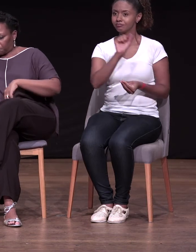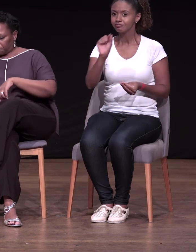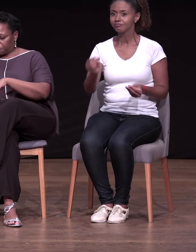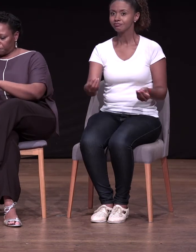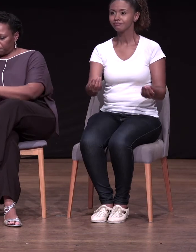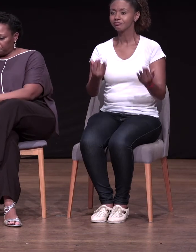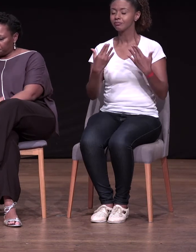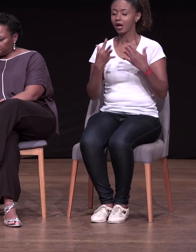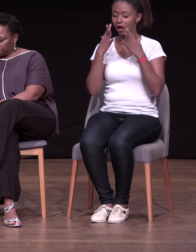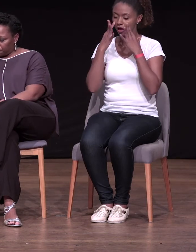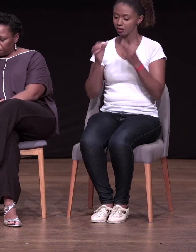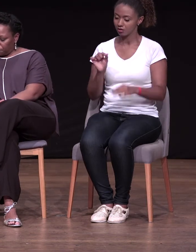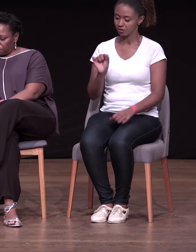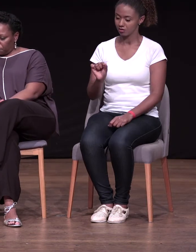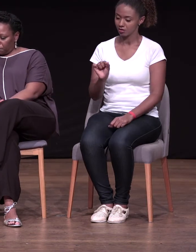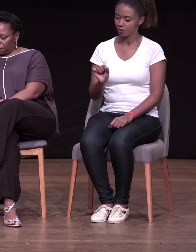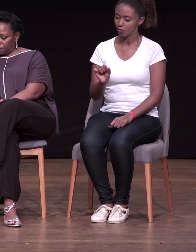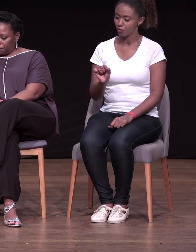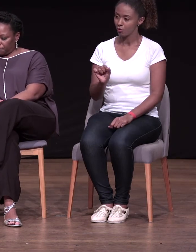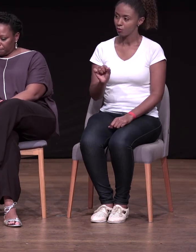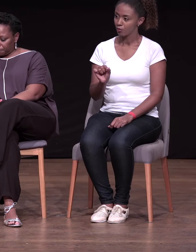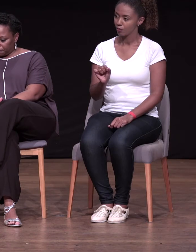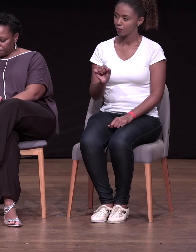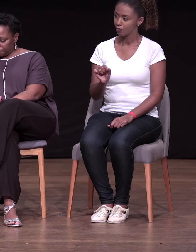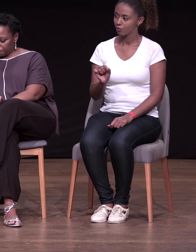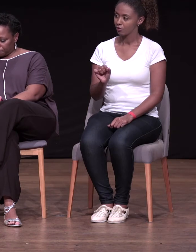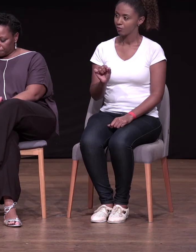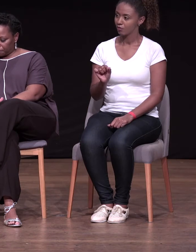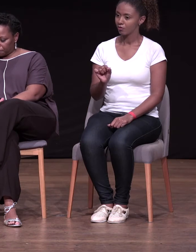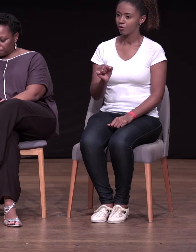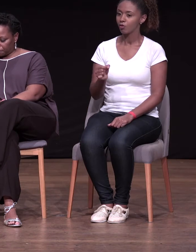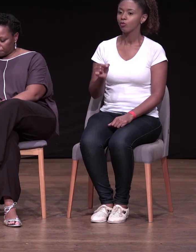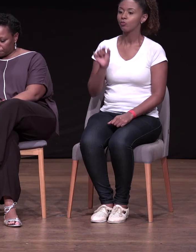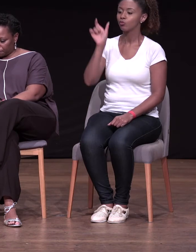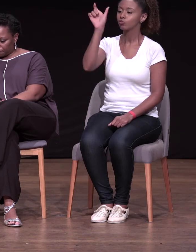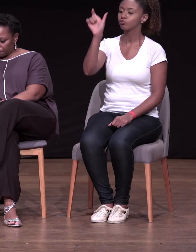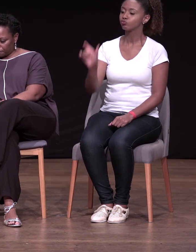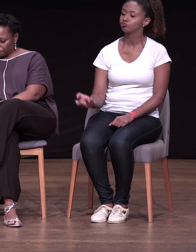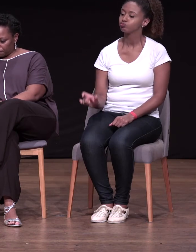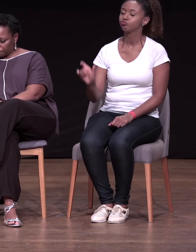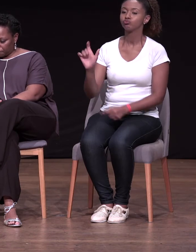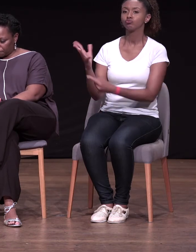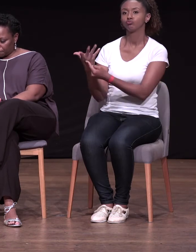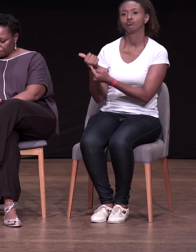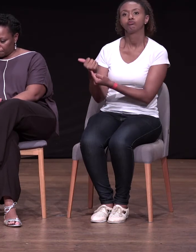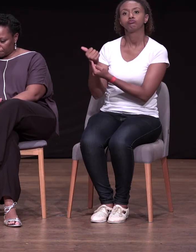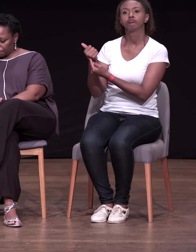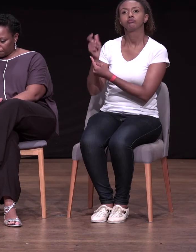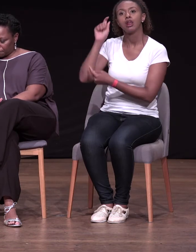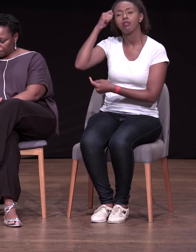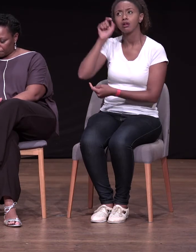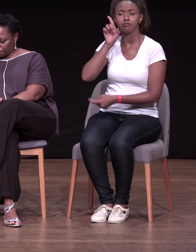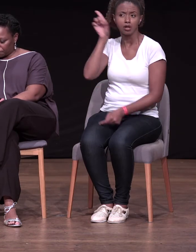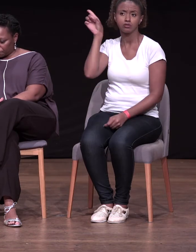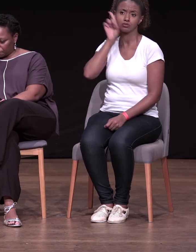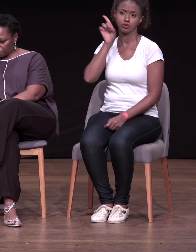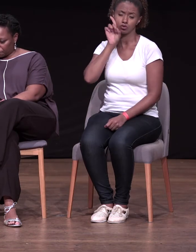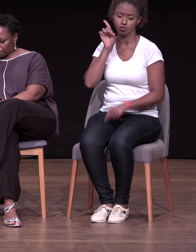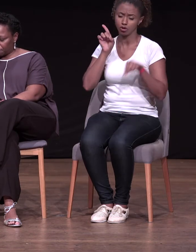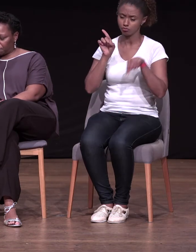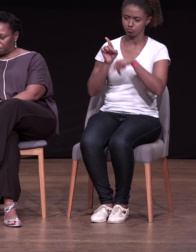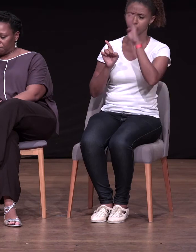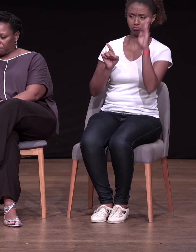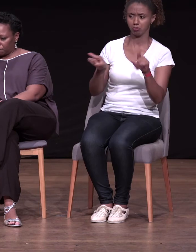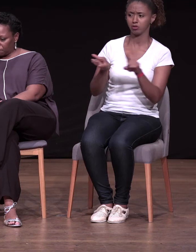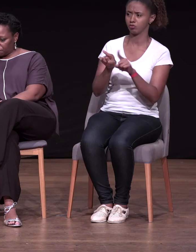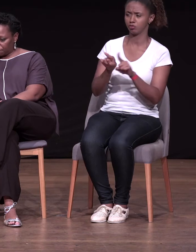de uma atenção para esse eu enunciador, né, negro. O que são esses artistas negros, tanto nos Estados Unidos, como aqui no